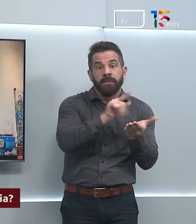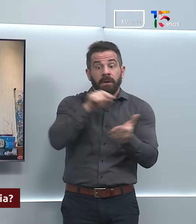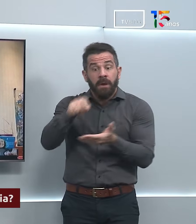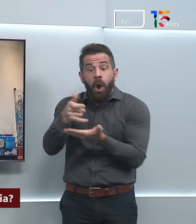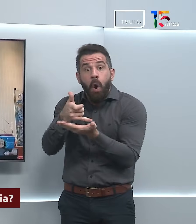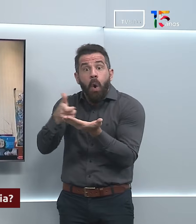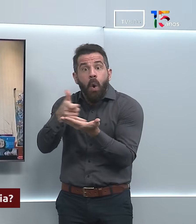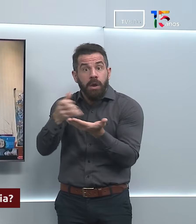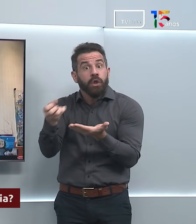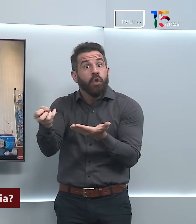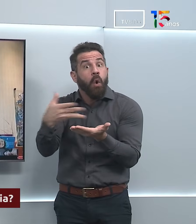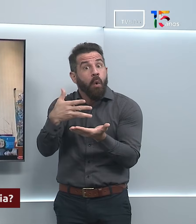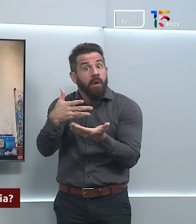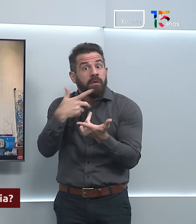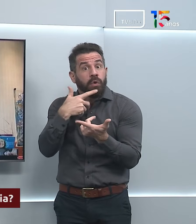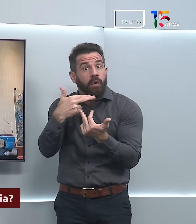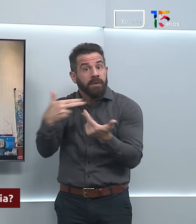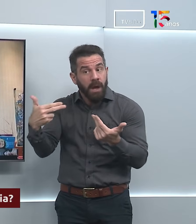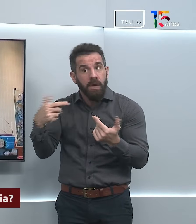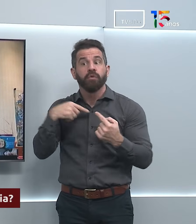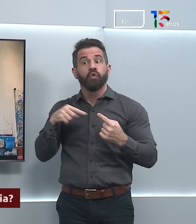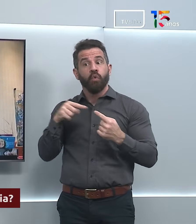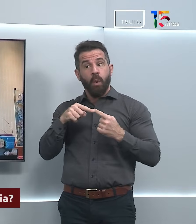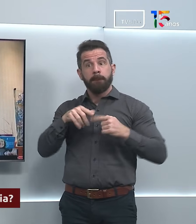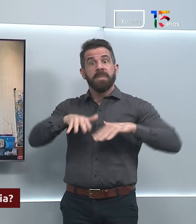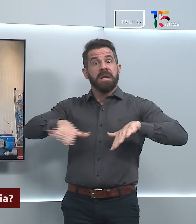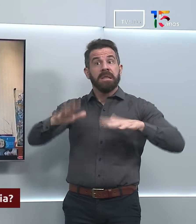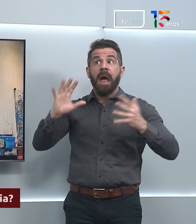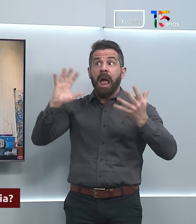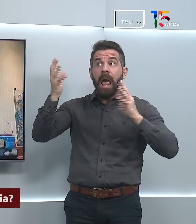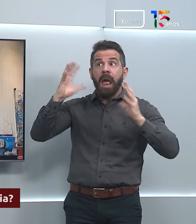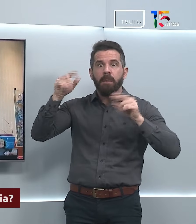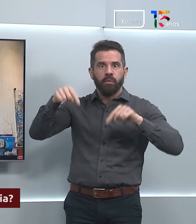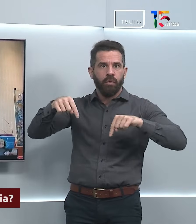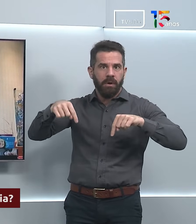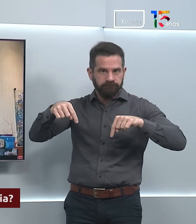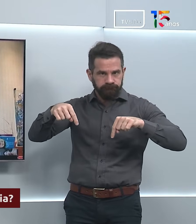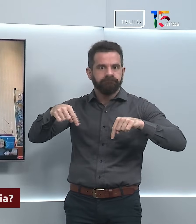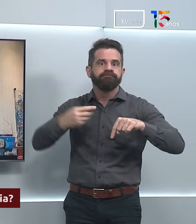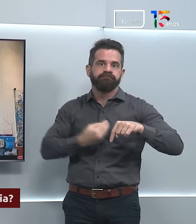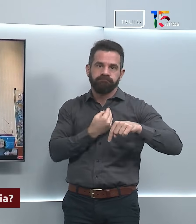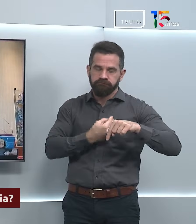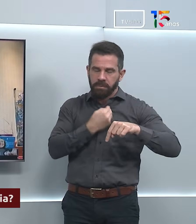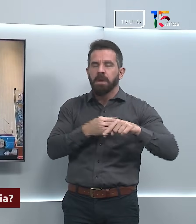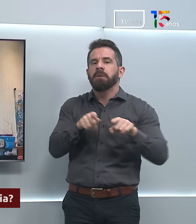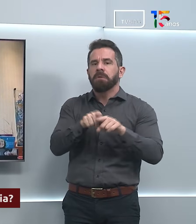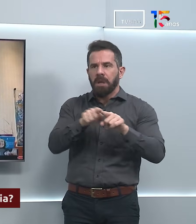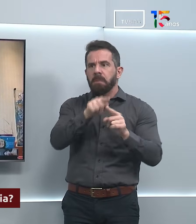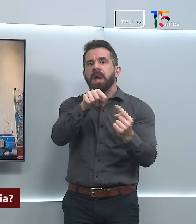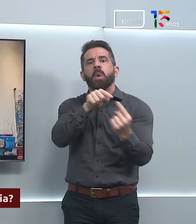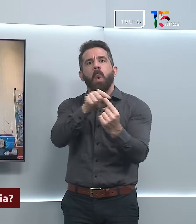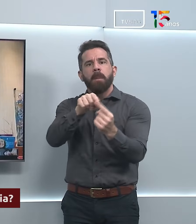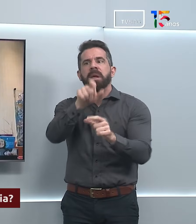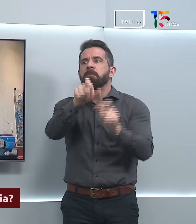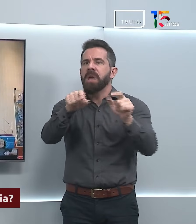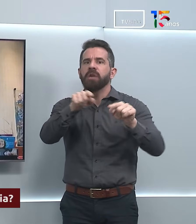mais novas e que nessa época vão também atender a maioria da população nas áreas secas,